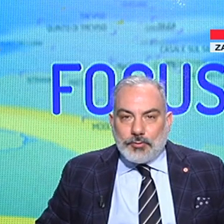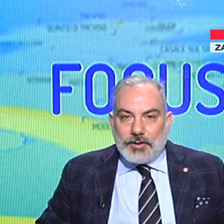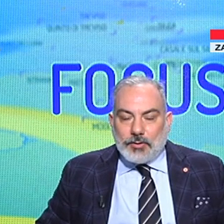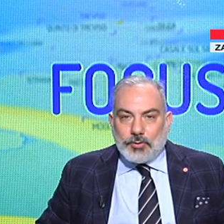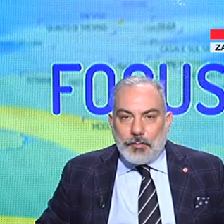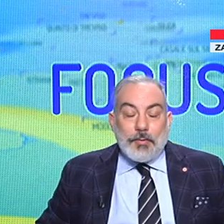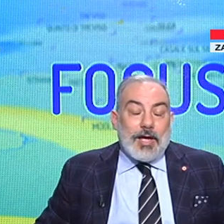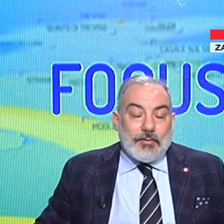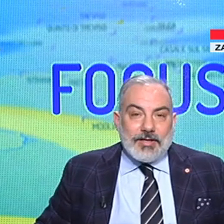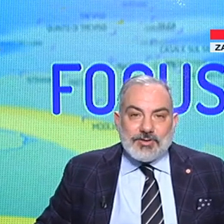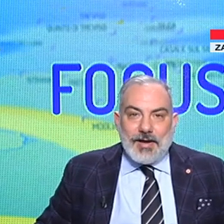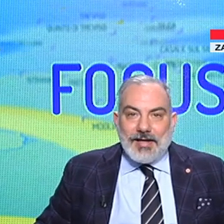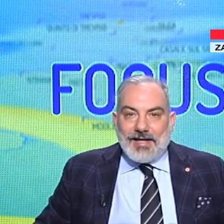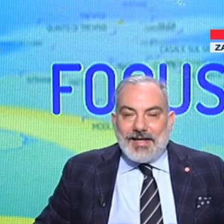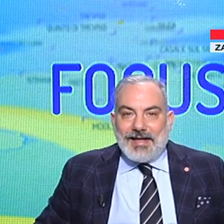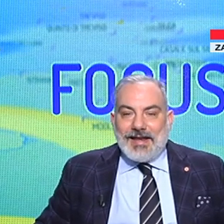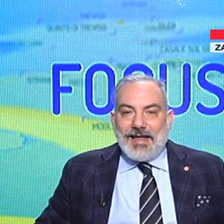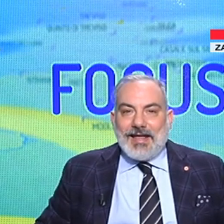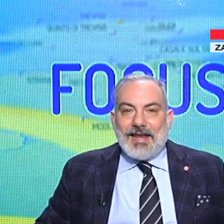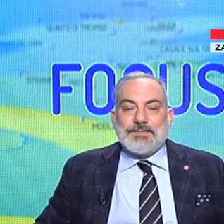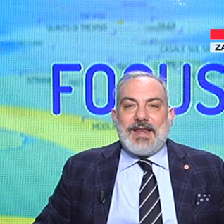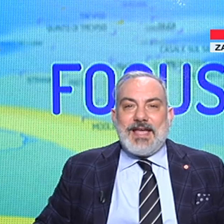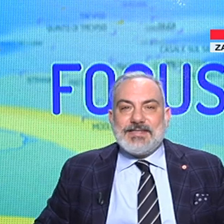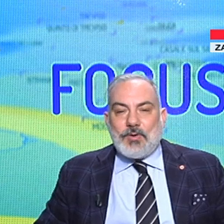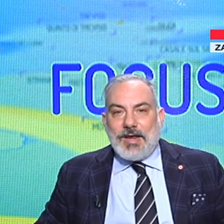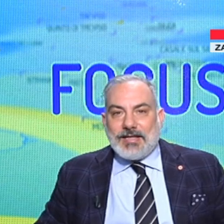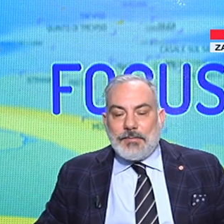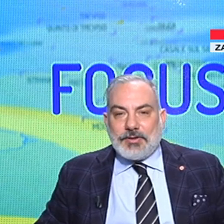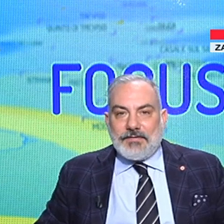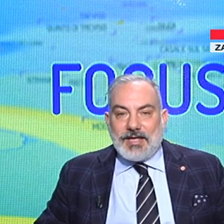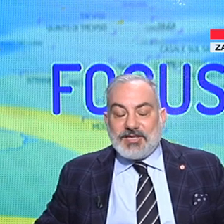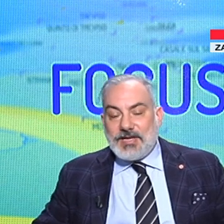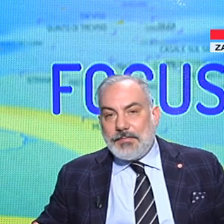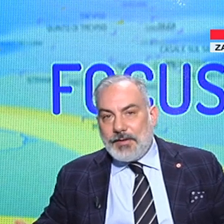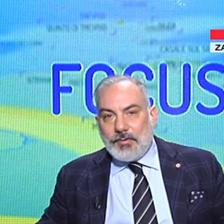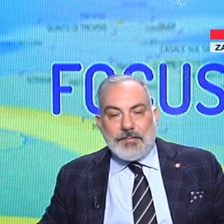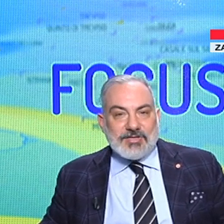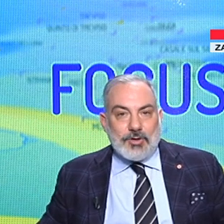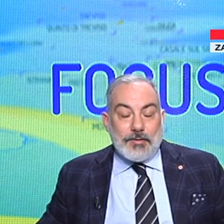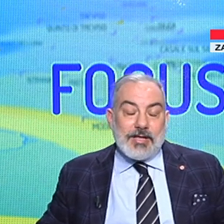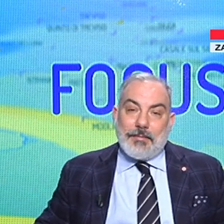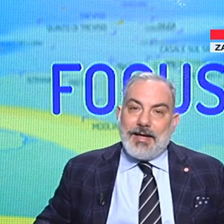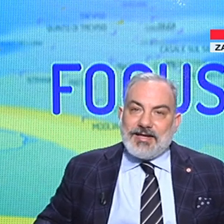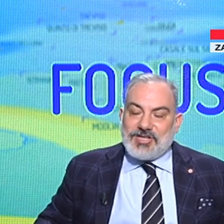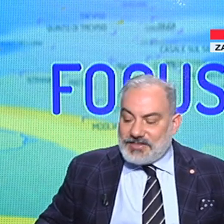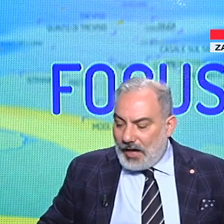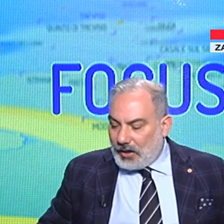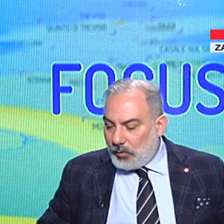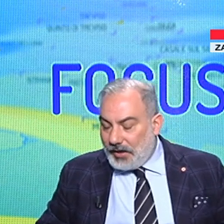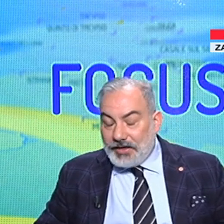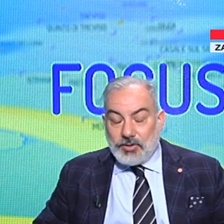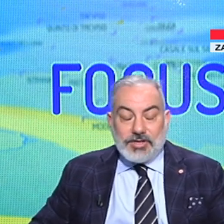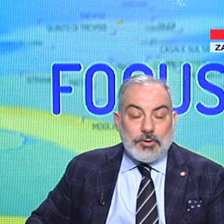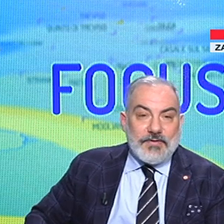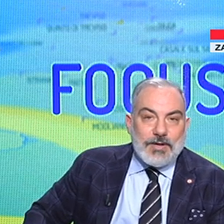un punto di caduta un po' più là, quindi insomma la speranza è quella di poter vedere sempre di più l'immagine, come vuol dire, ma senza